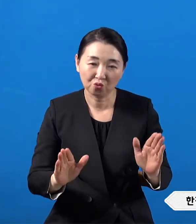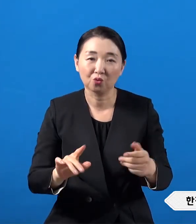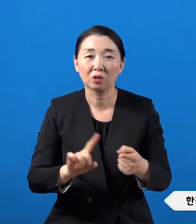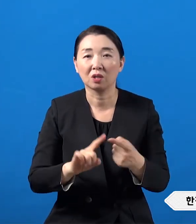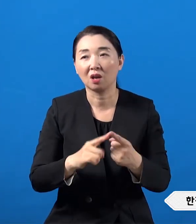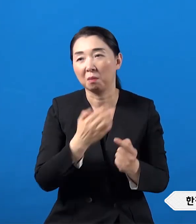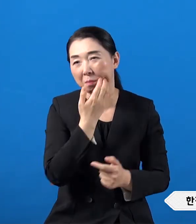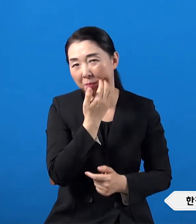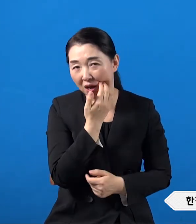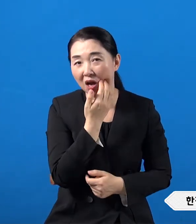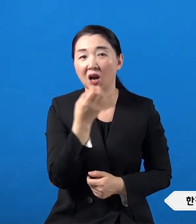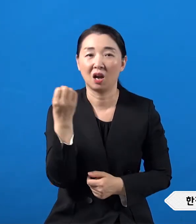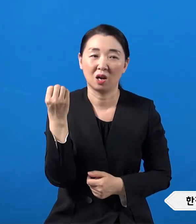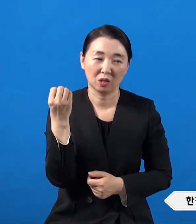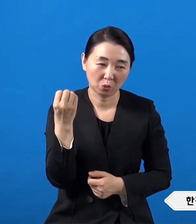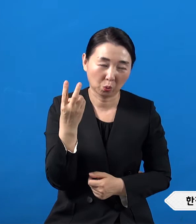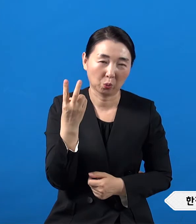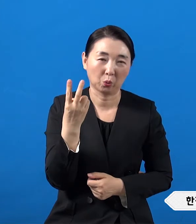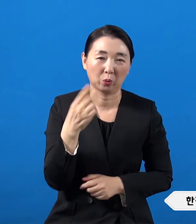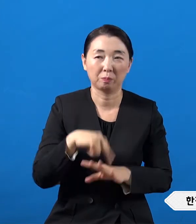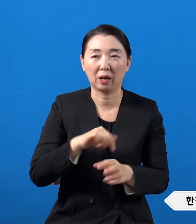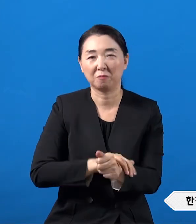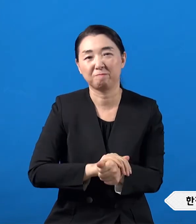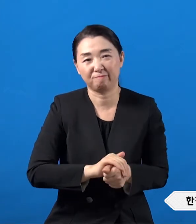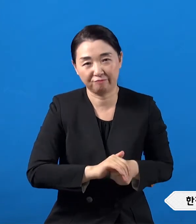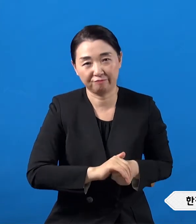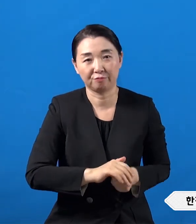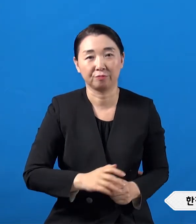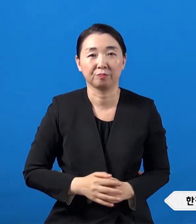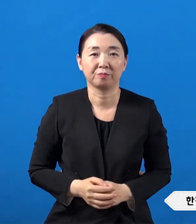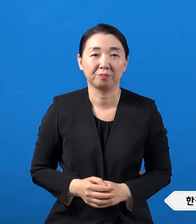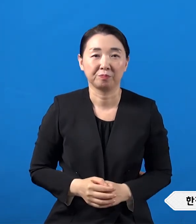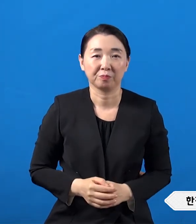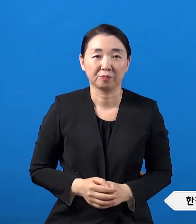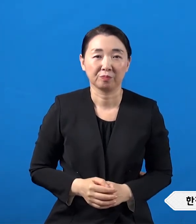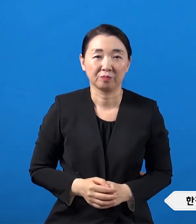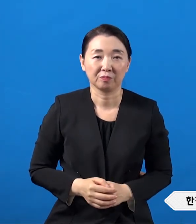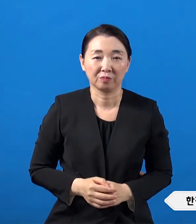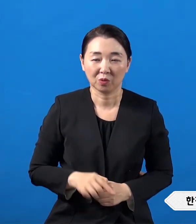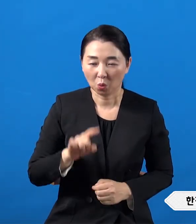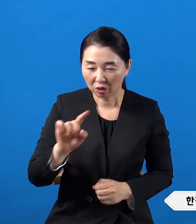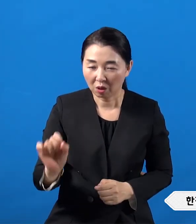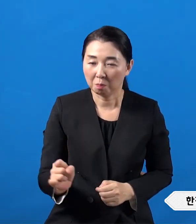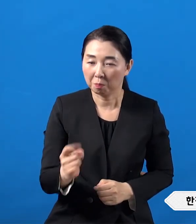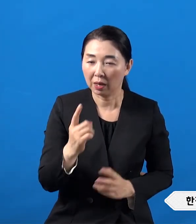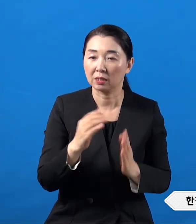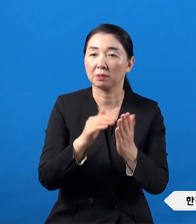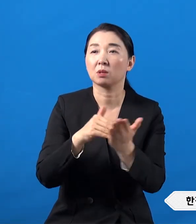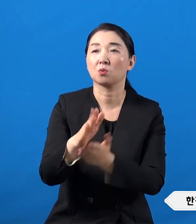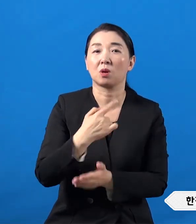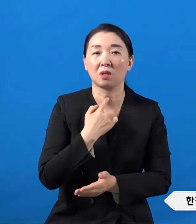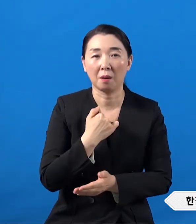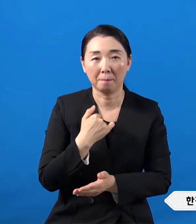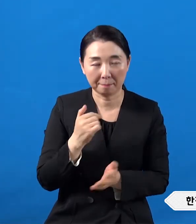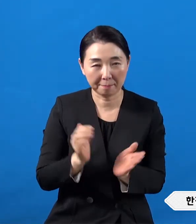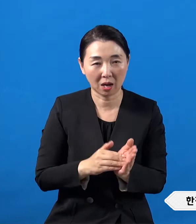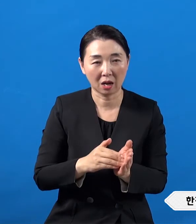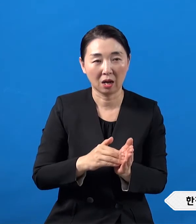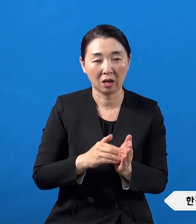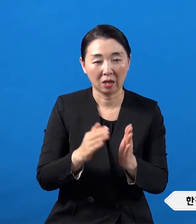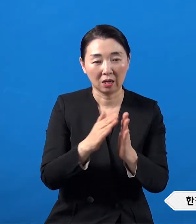성분에 대한 수치심과 열등감이 있었습니다. 또 그것 때문에 집에서도 쫓겨나고